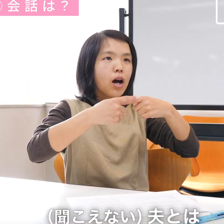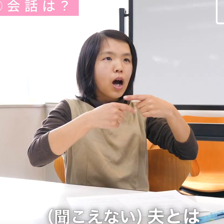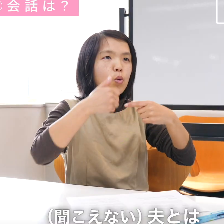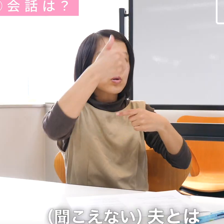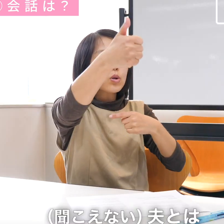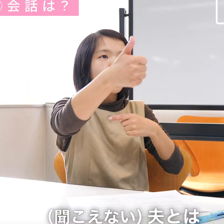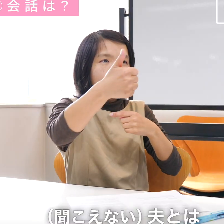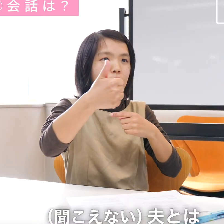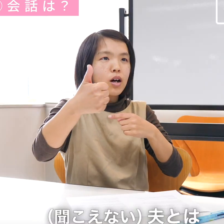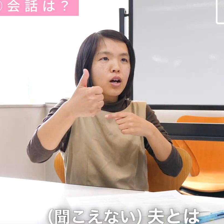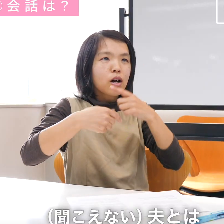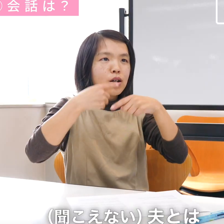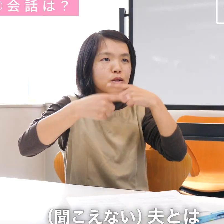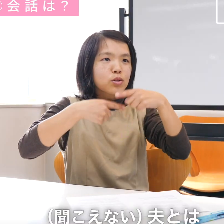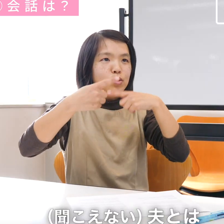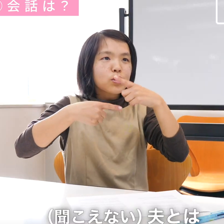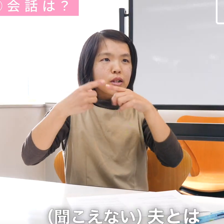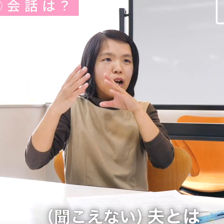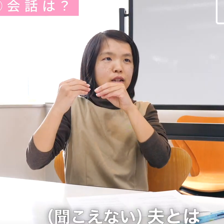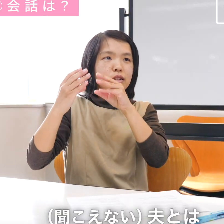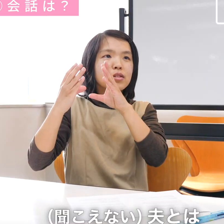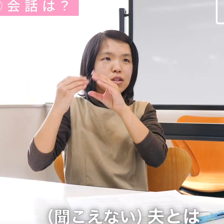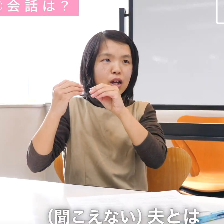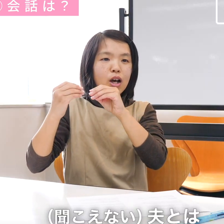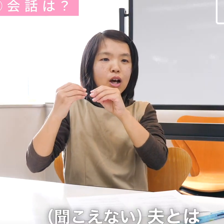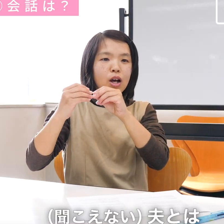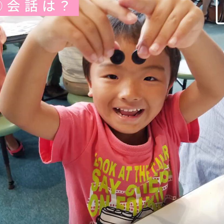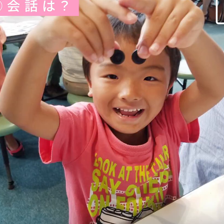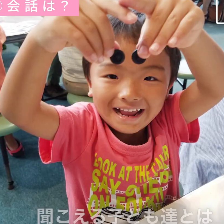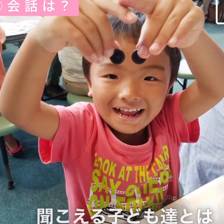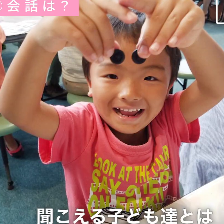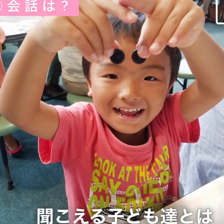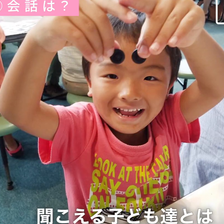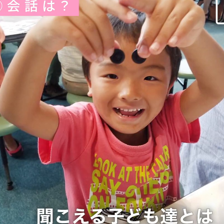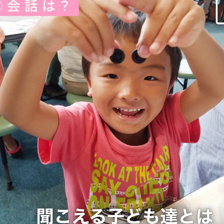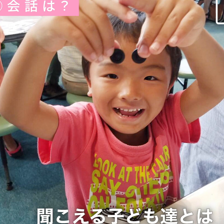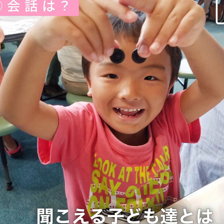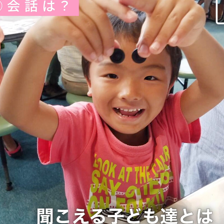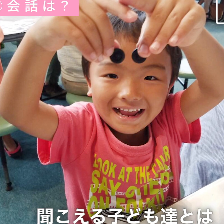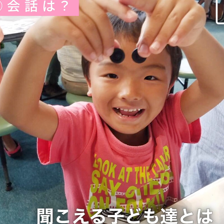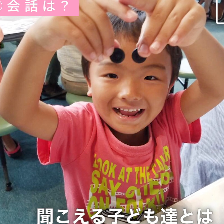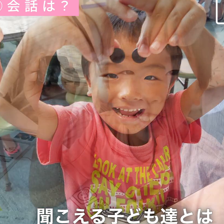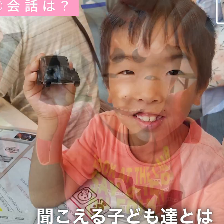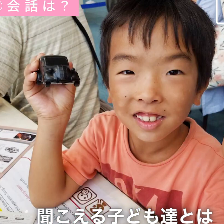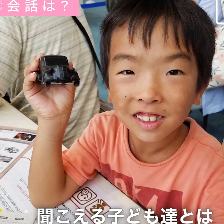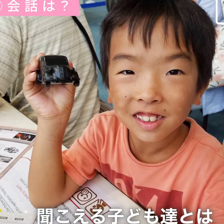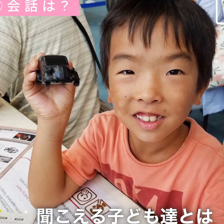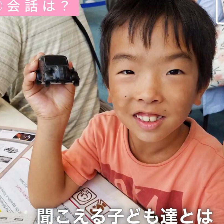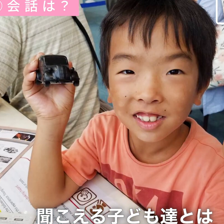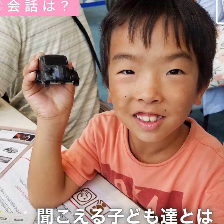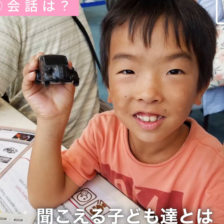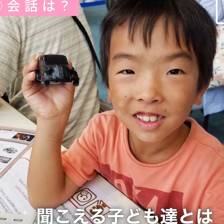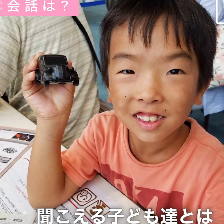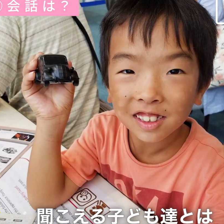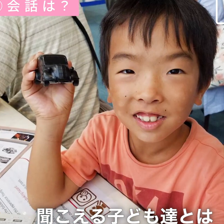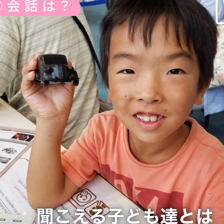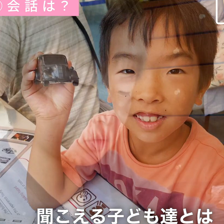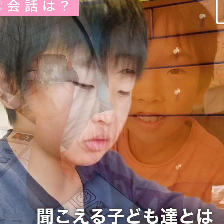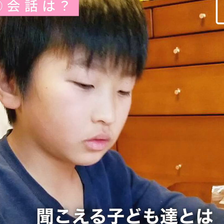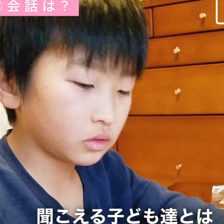アウトとは、手話で話して、聞こえる子供たちは、手話と声、一